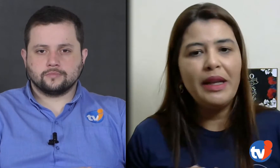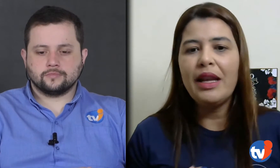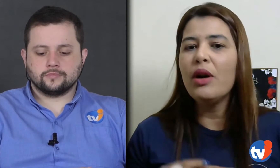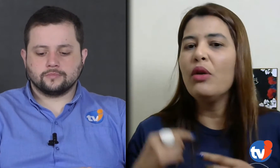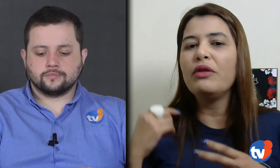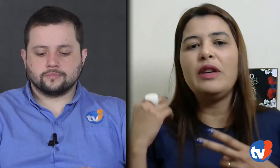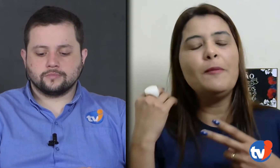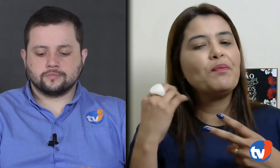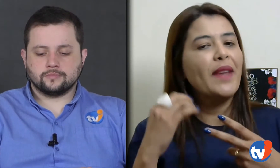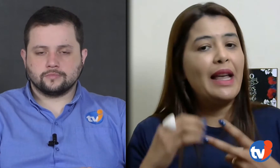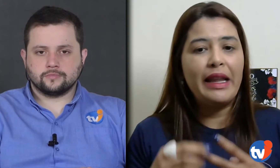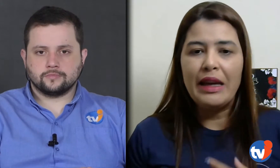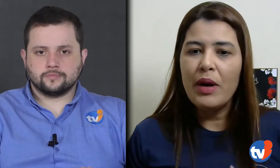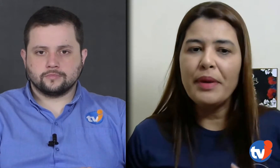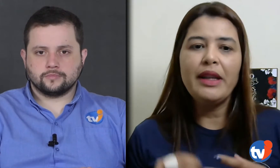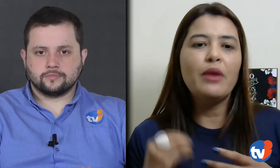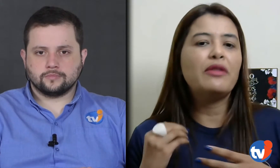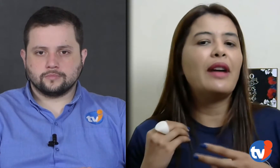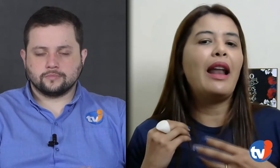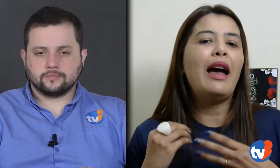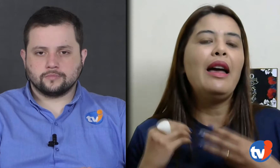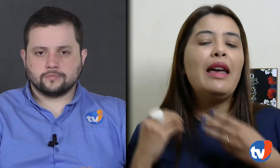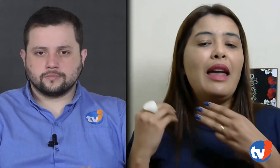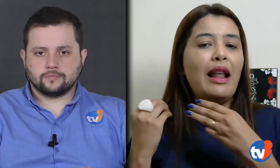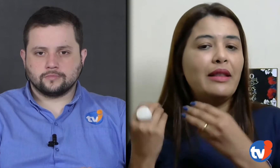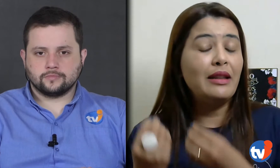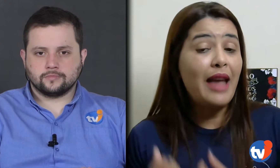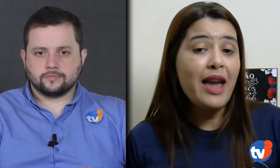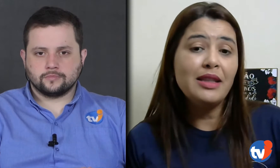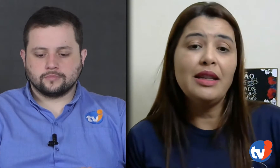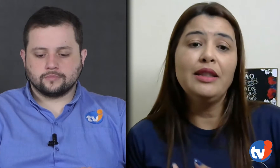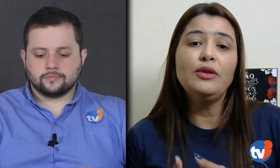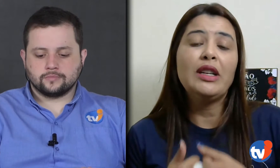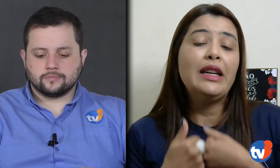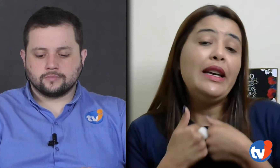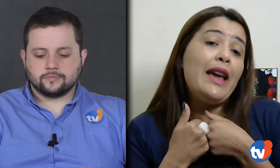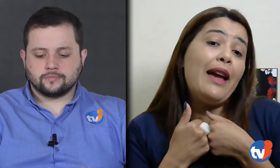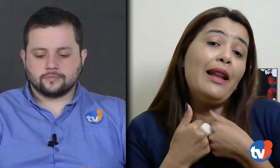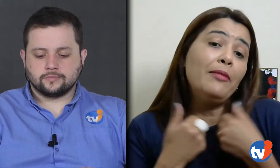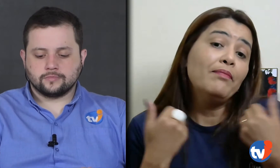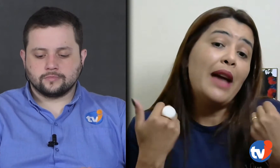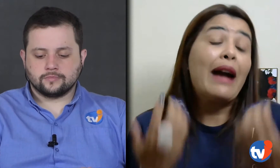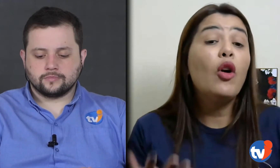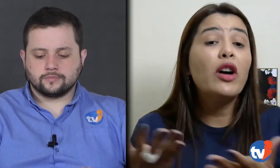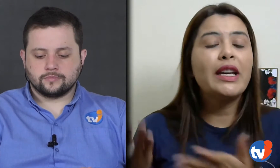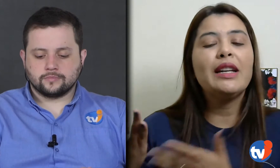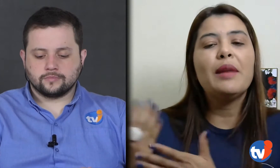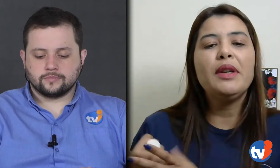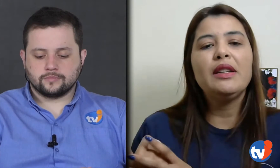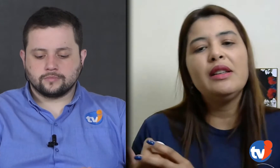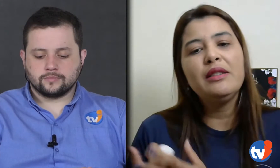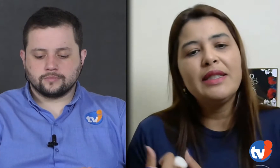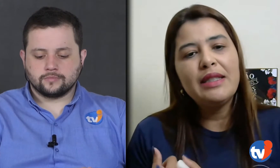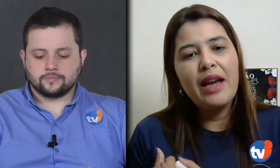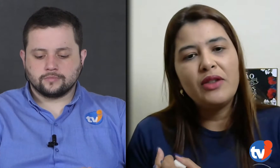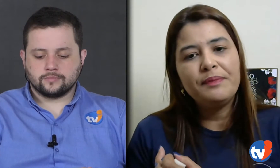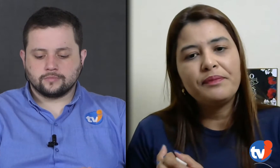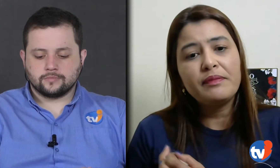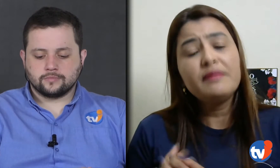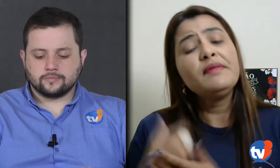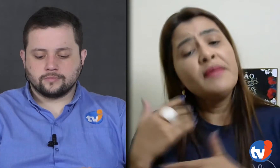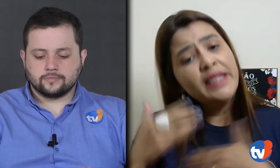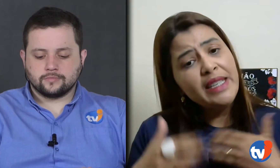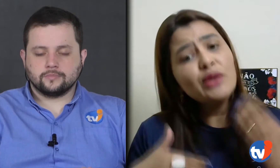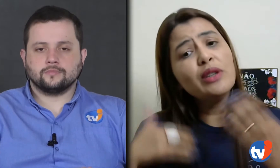ela não aprendeu a ouvir, ela não aprendeu a falar, ela tem 10 anos e ela, agora que ela está aprendendo a língua de